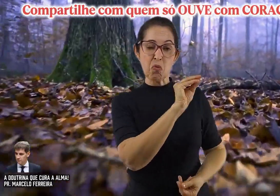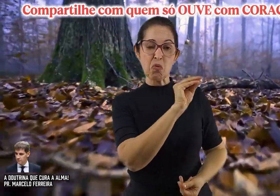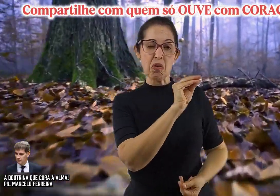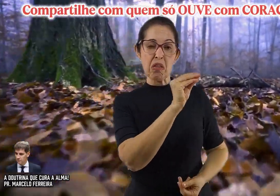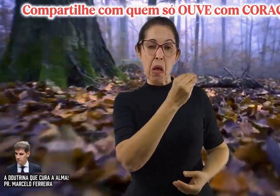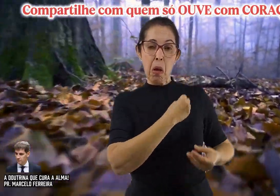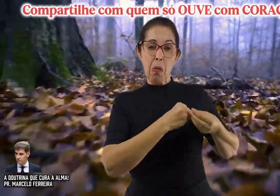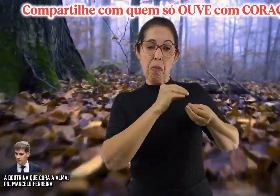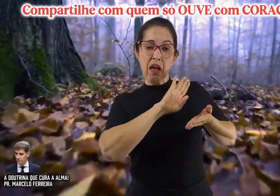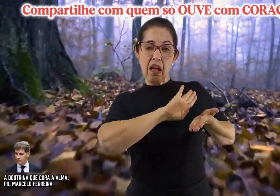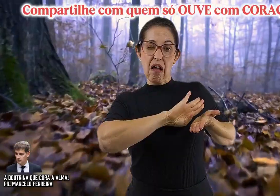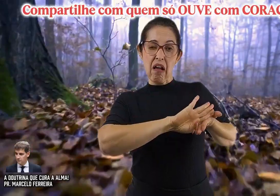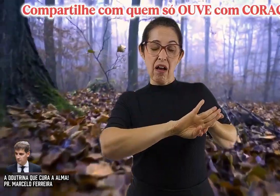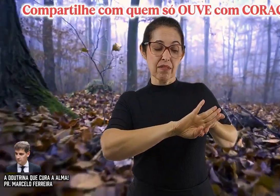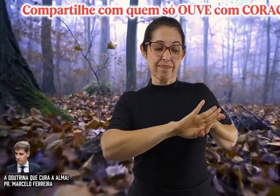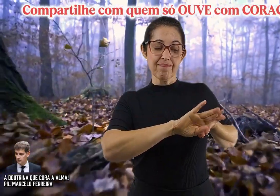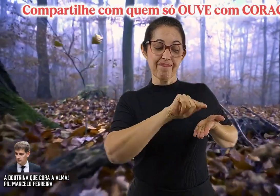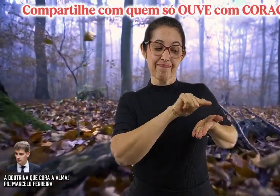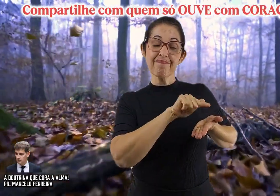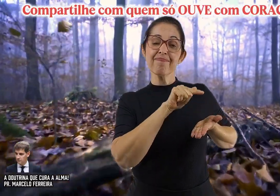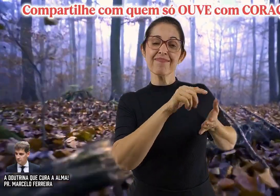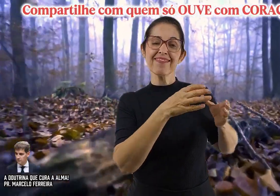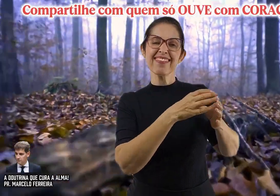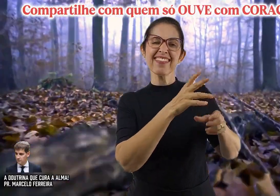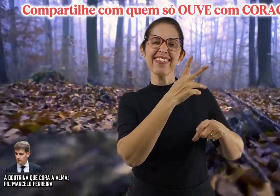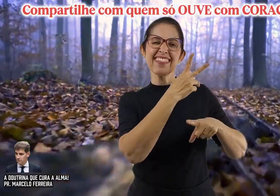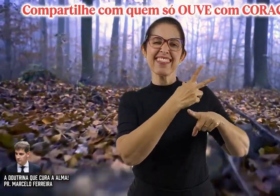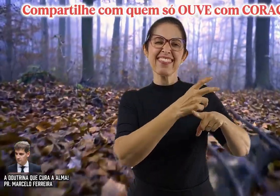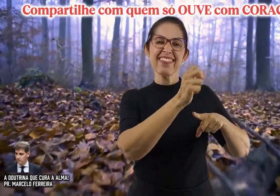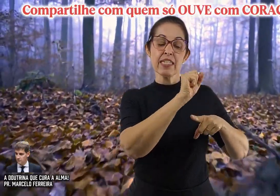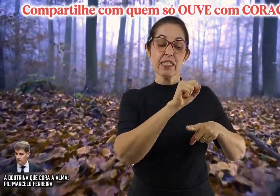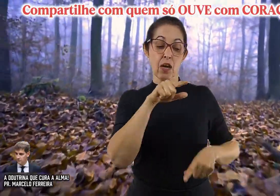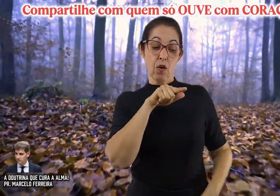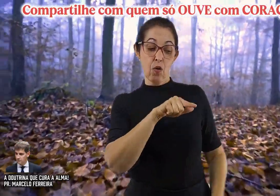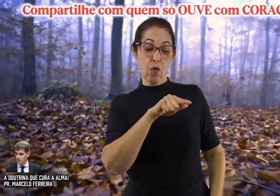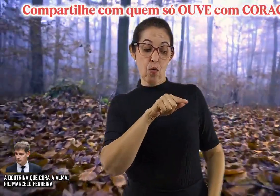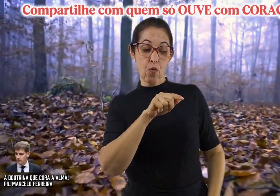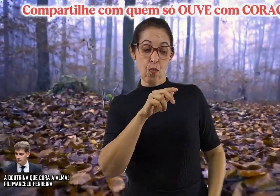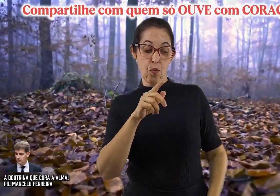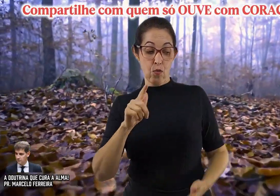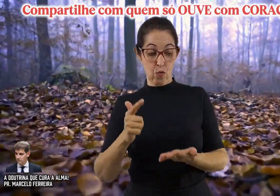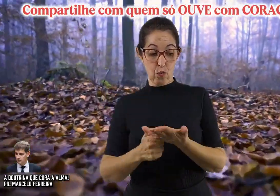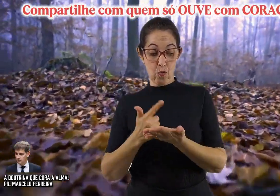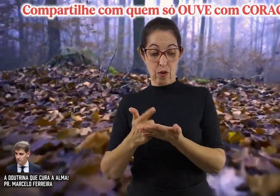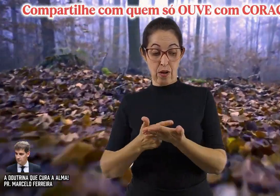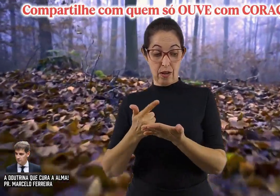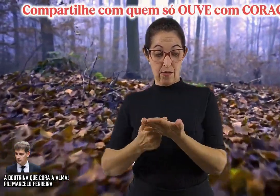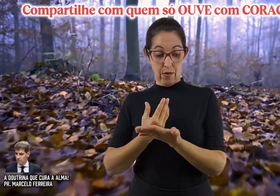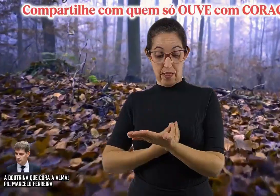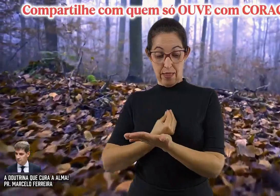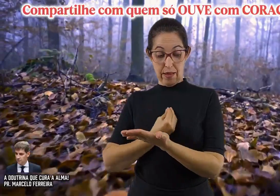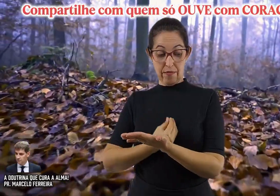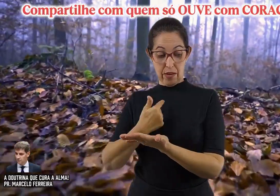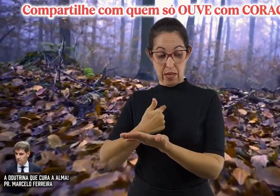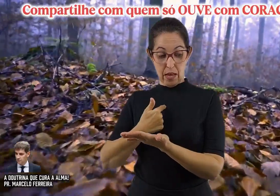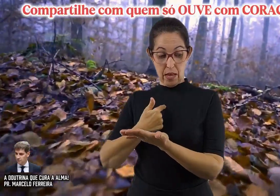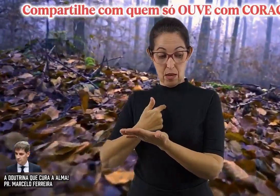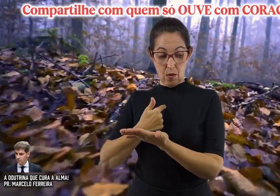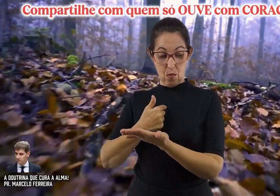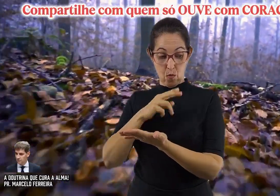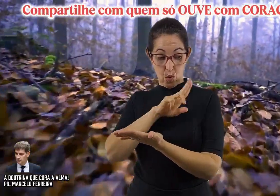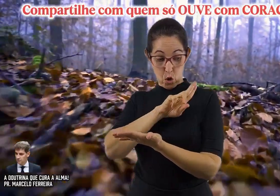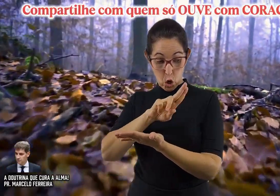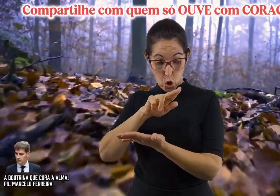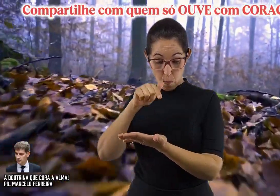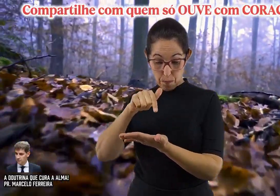pecado, venceu o seu eu. Aquele que vencer, eu não riscarei o seu nome do livro da vida. Ou seja, um dia o Senhor veio e escreveu